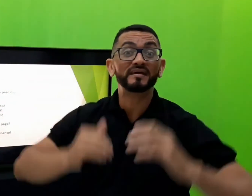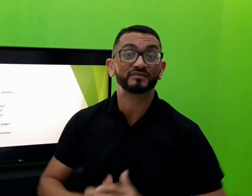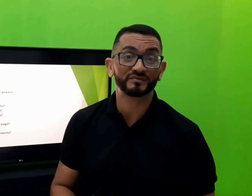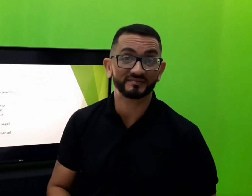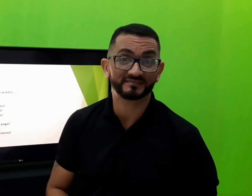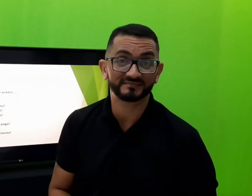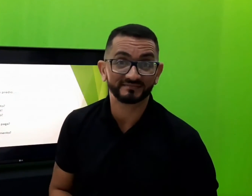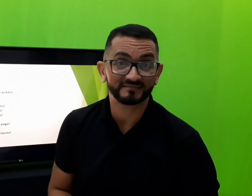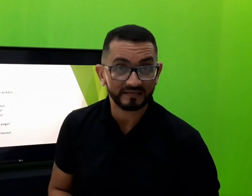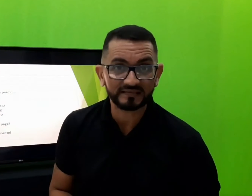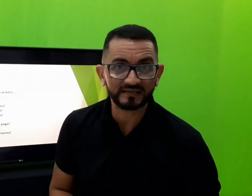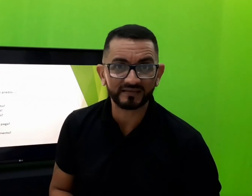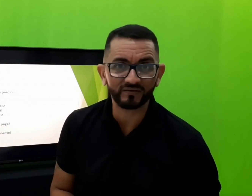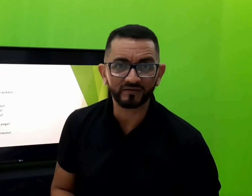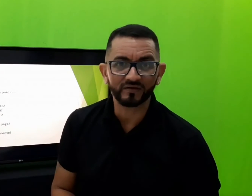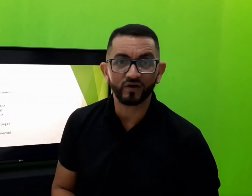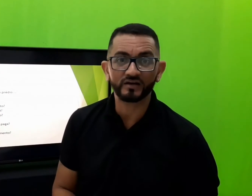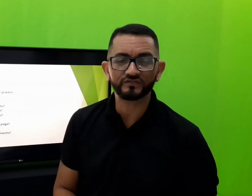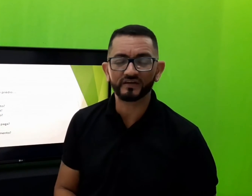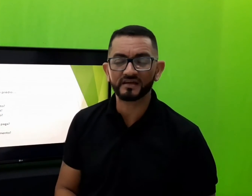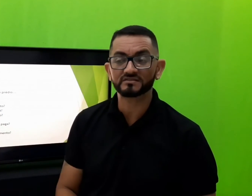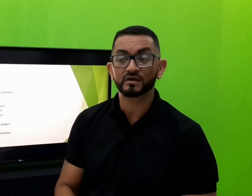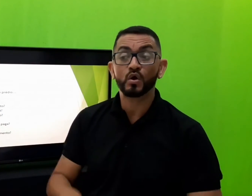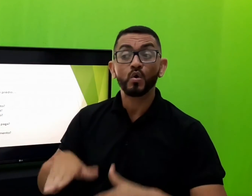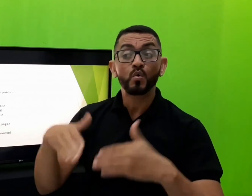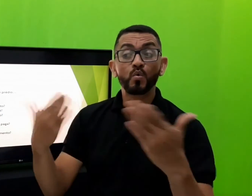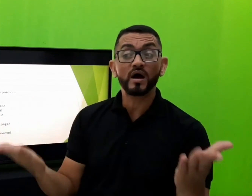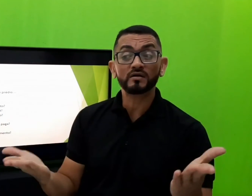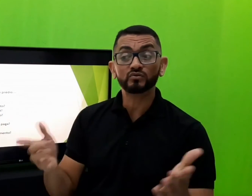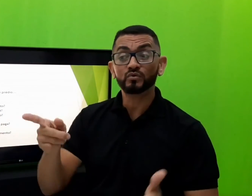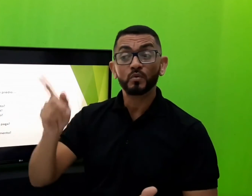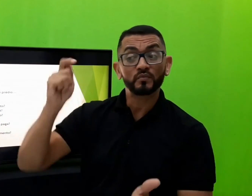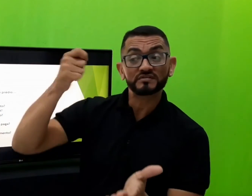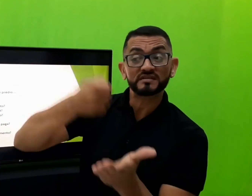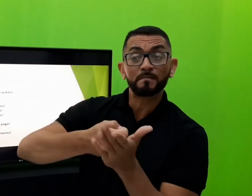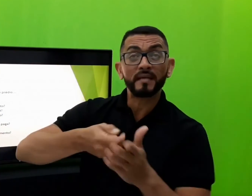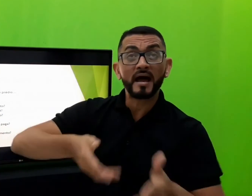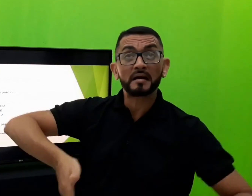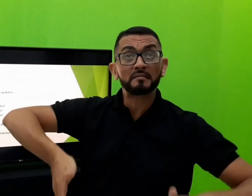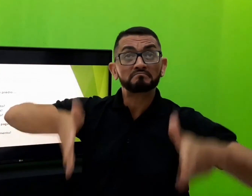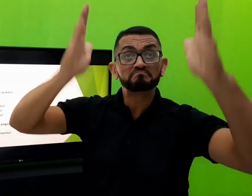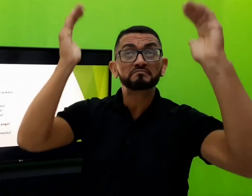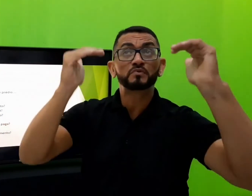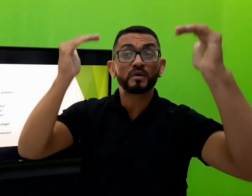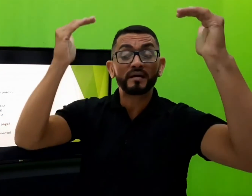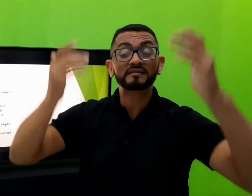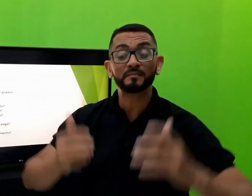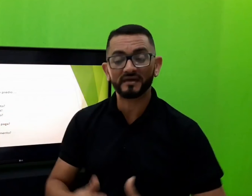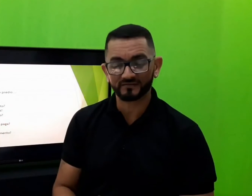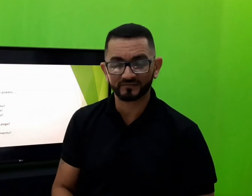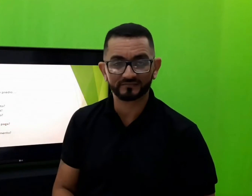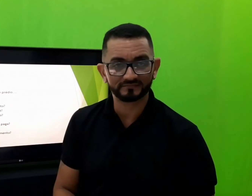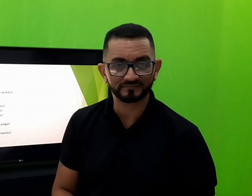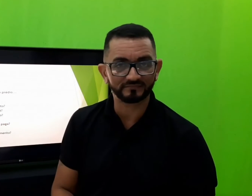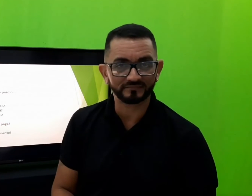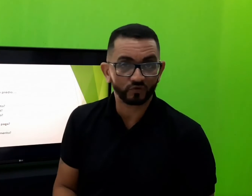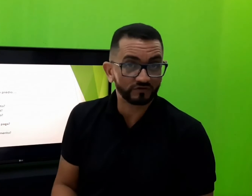apartamento? Entendeu? Olha a diferença. Quanto você paga no apartamento? Quanto